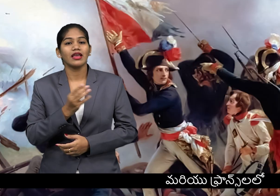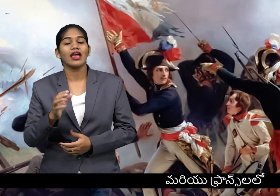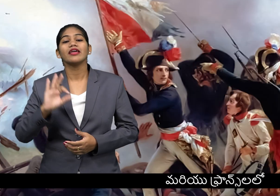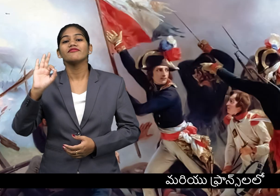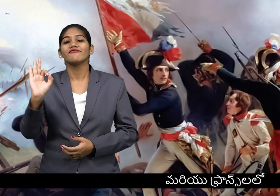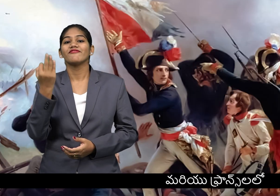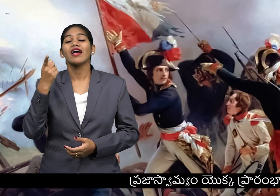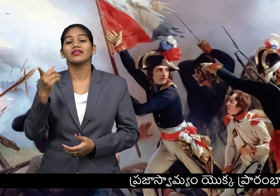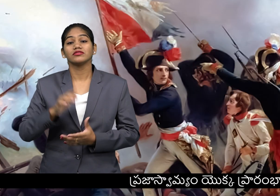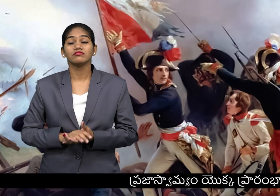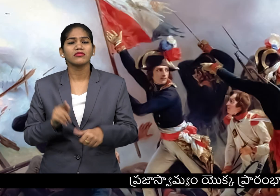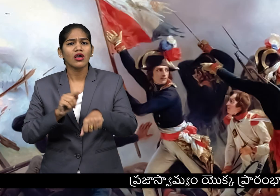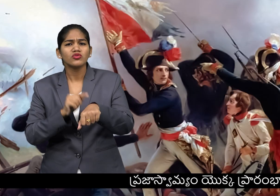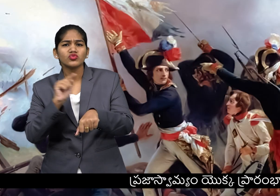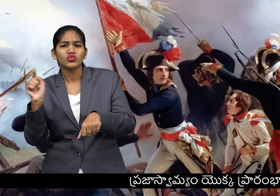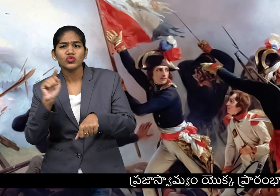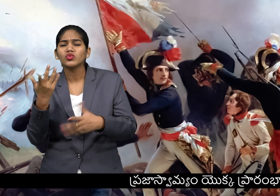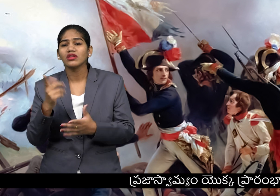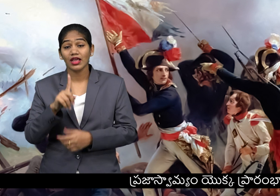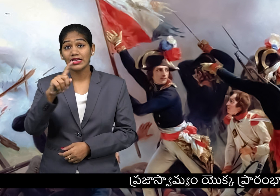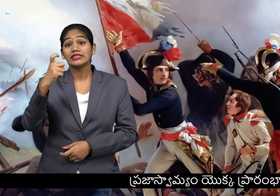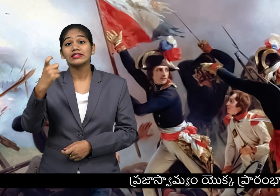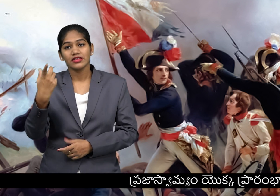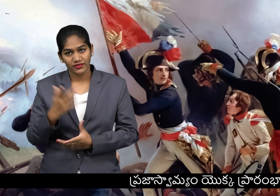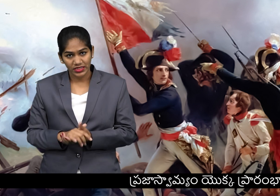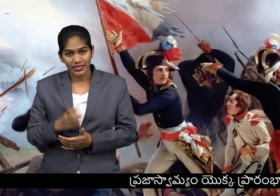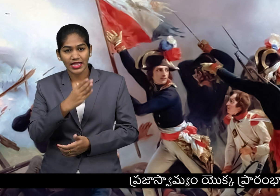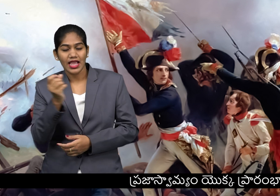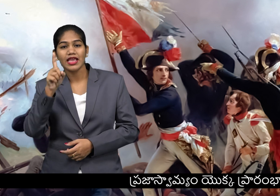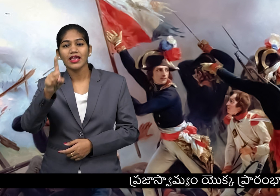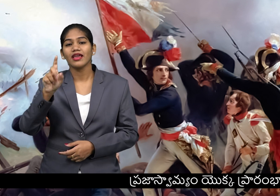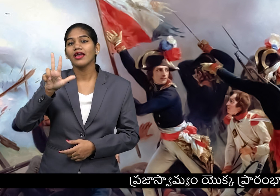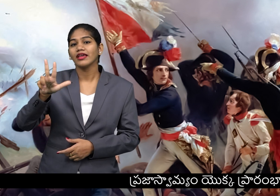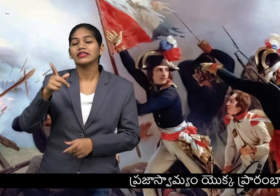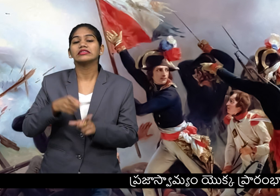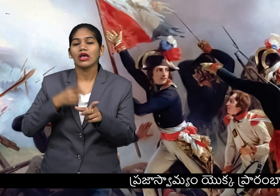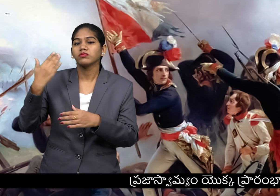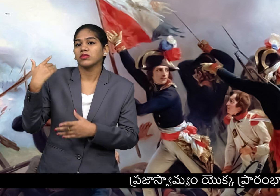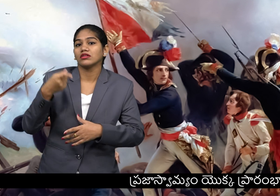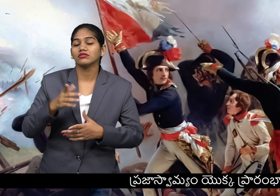మరియు ఫ్రాన్స్లలో ప్రజాస్వామ్యం యొక్క ప్రారంభాన్ని,